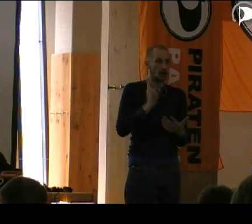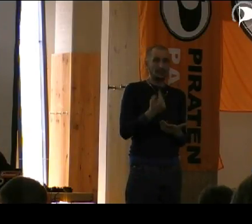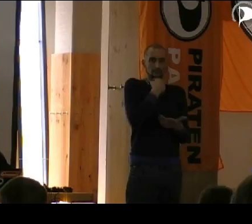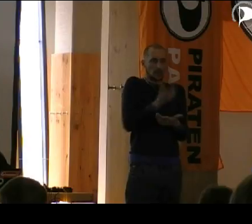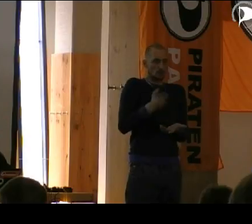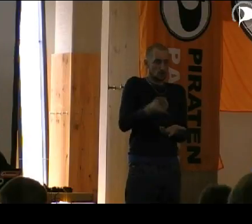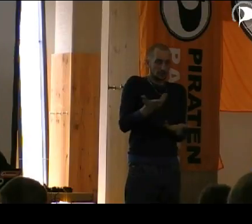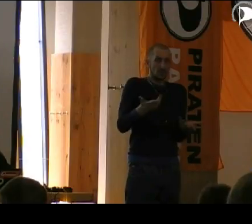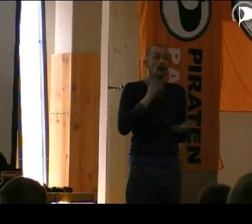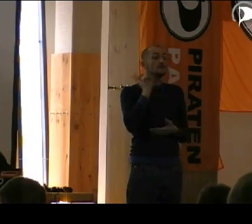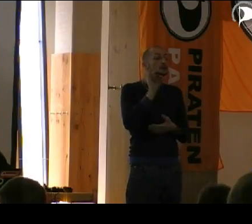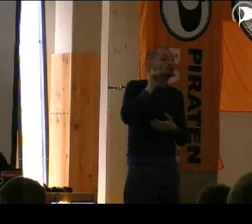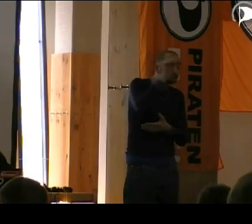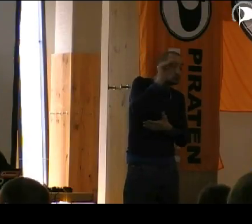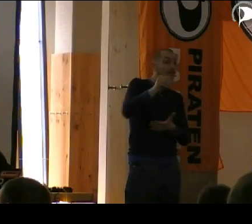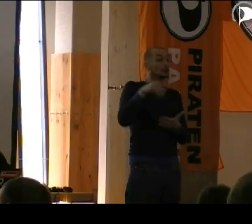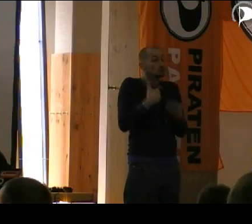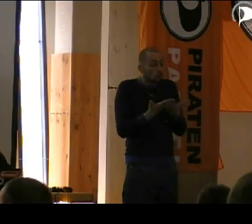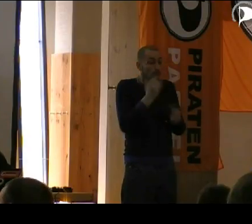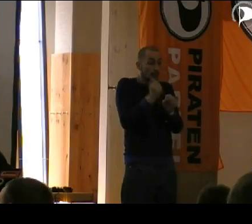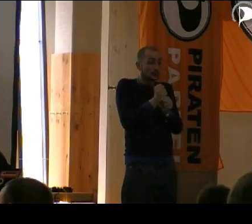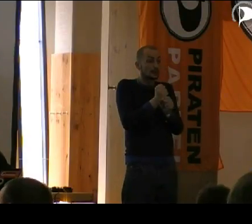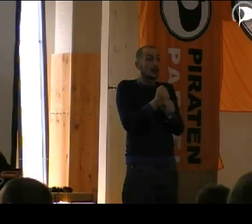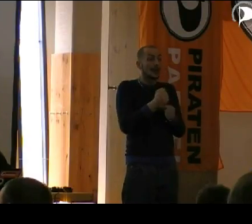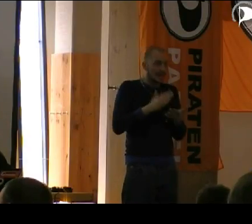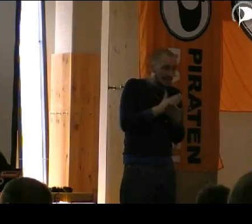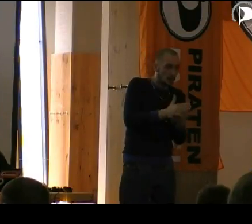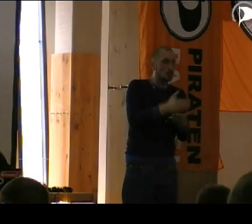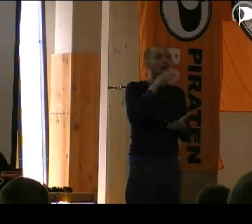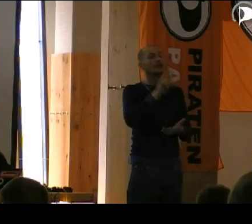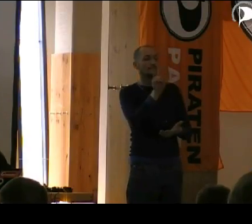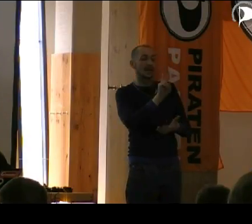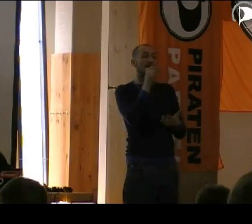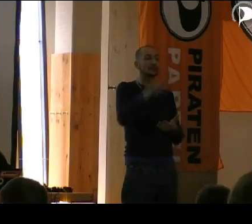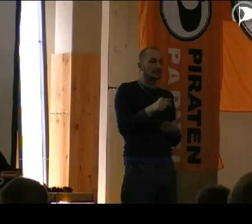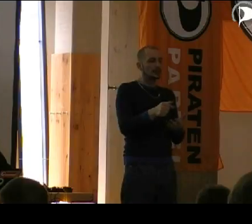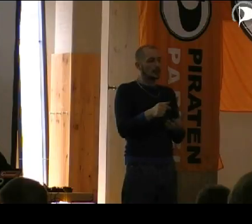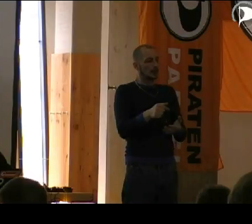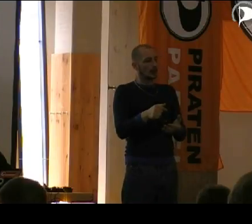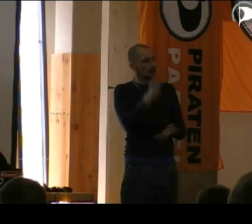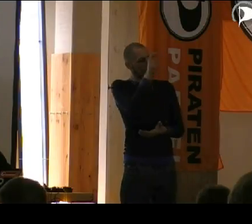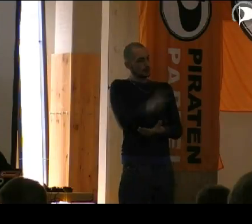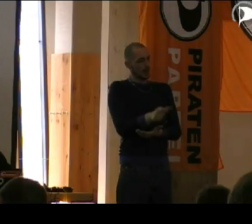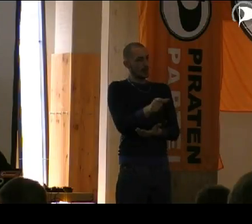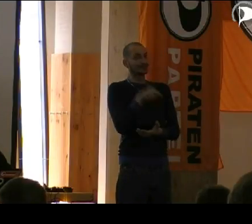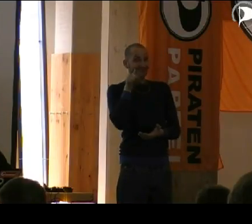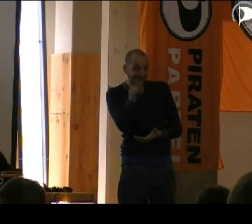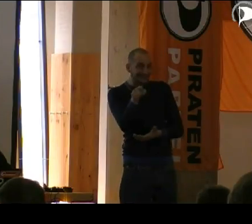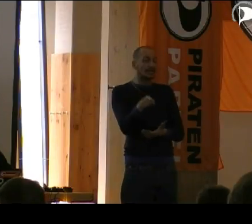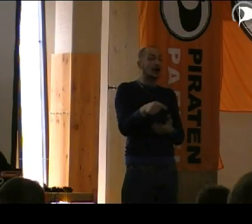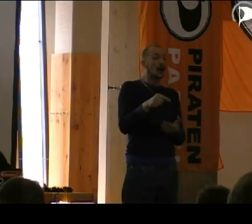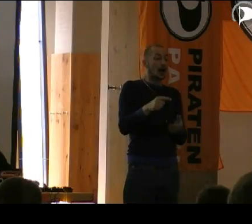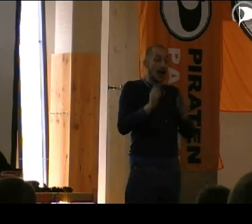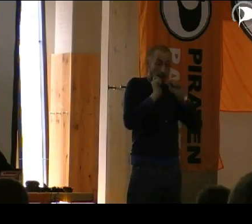für die zukunft müssen sie das durchaus der schatzmeister kann ich sicherstellen muss dass er dieser